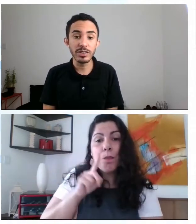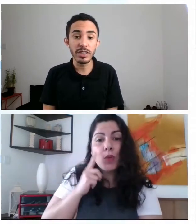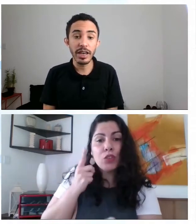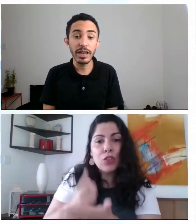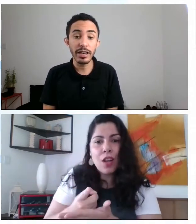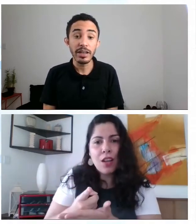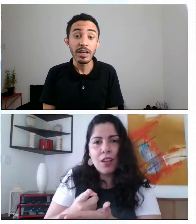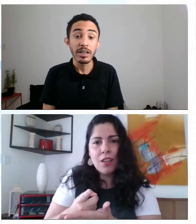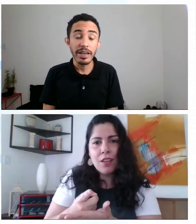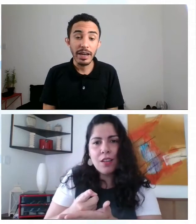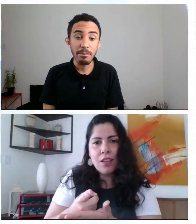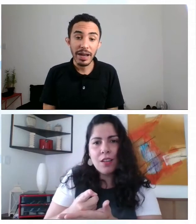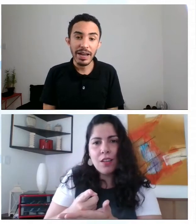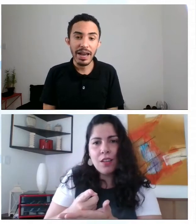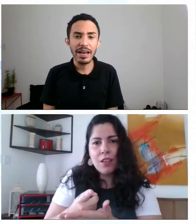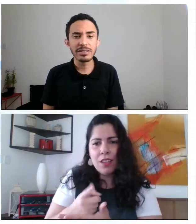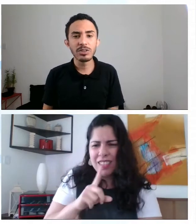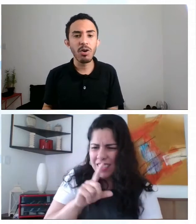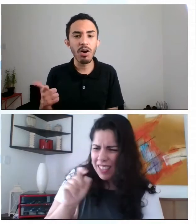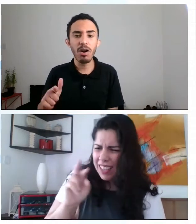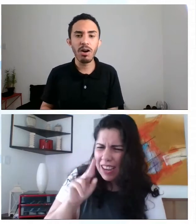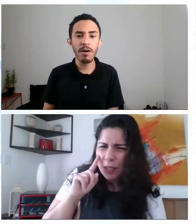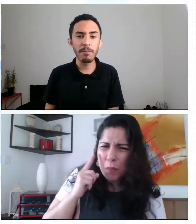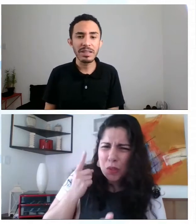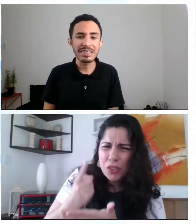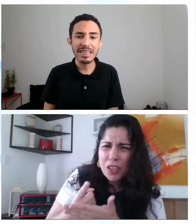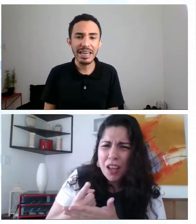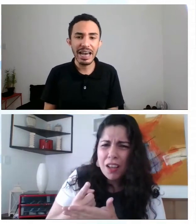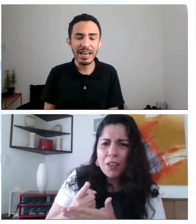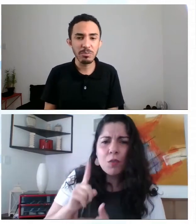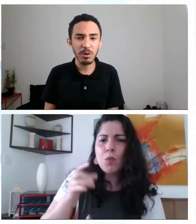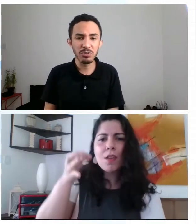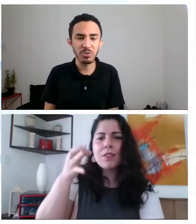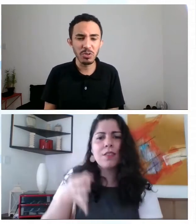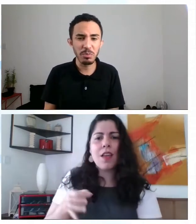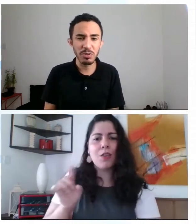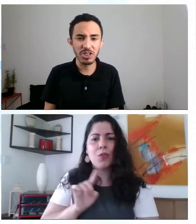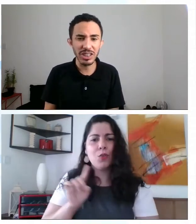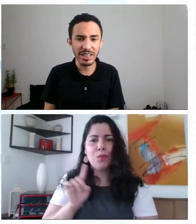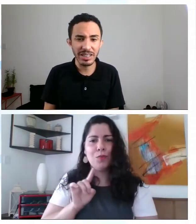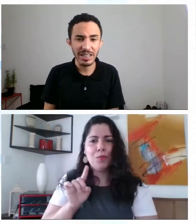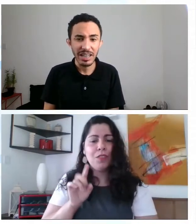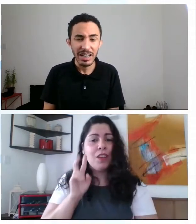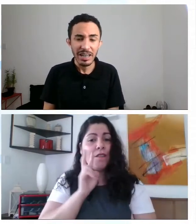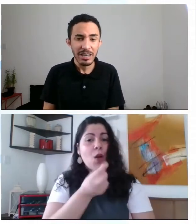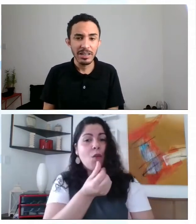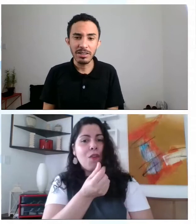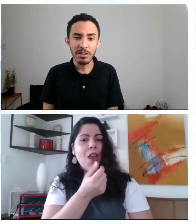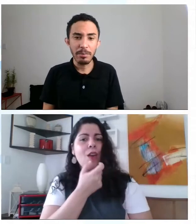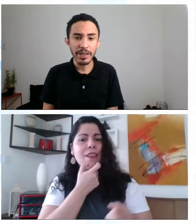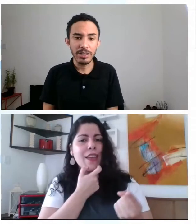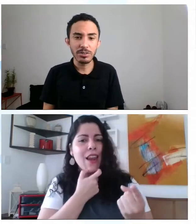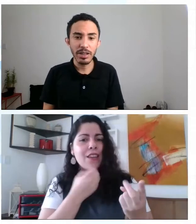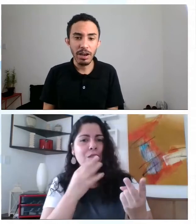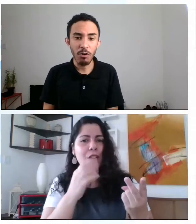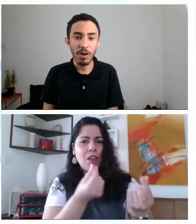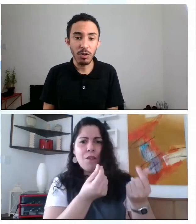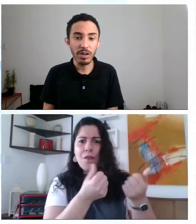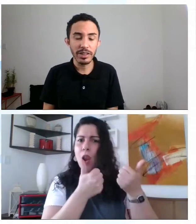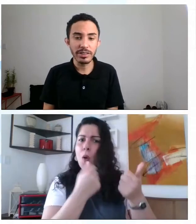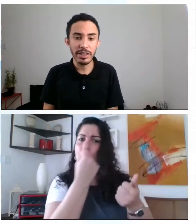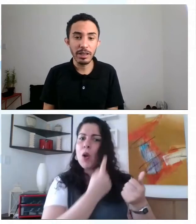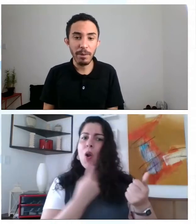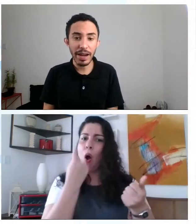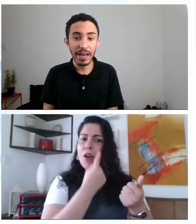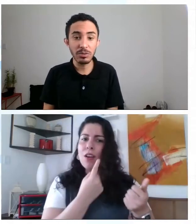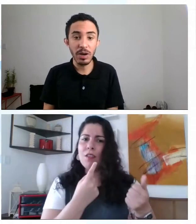pessoas às vezes querem pagar só R$100 para um surdo por dia. E não é bem isso, né? O